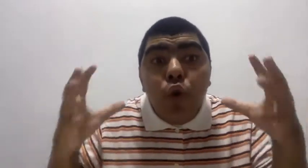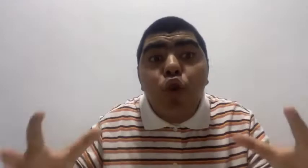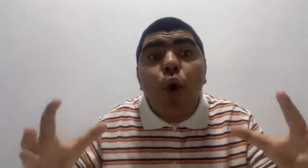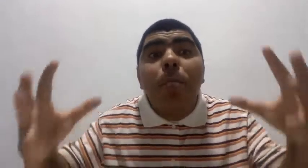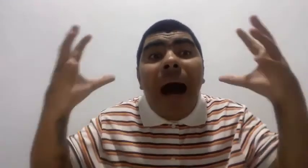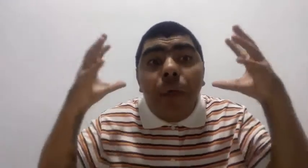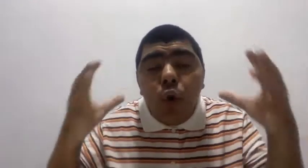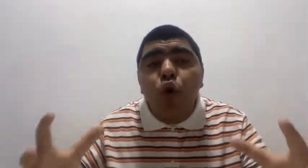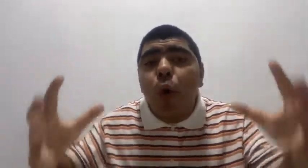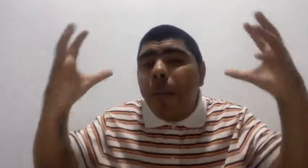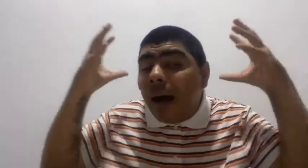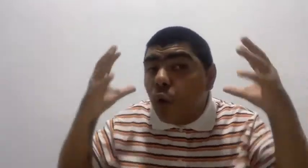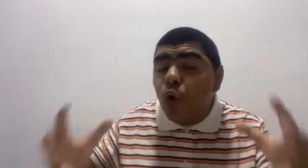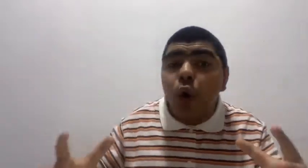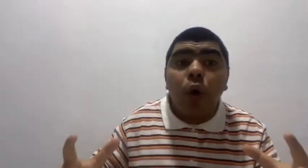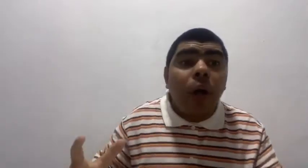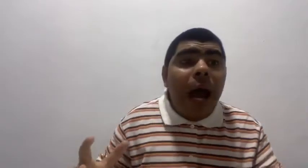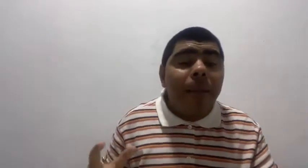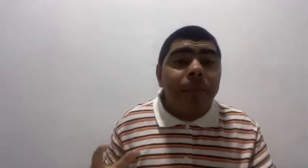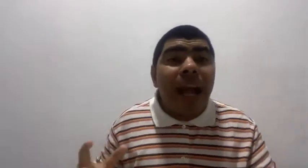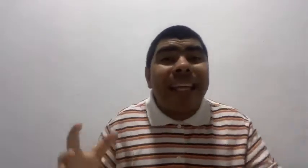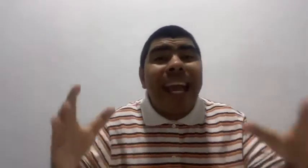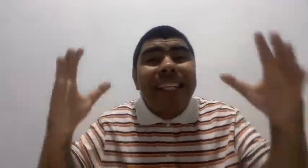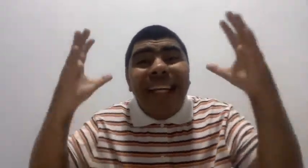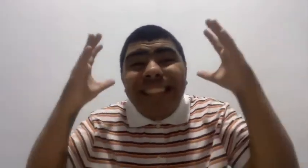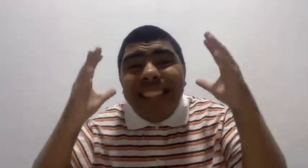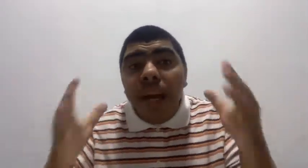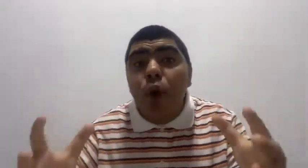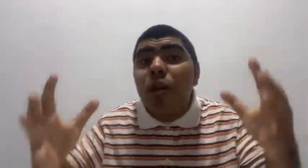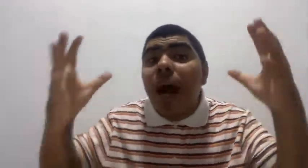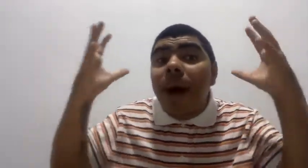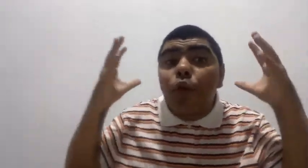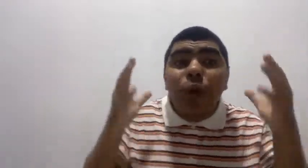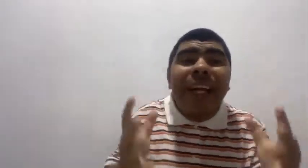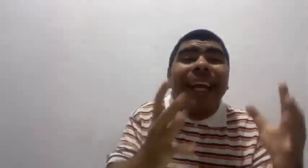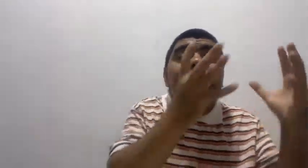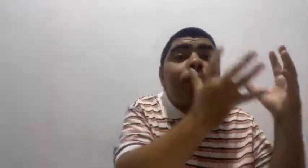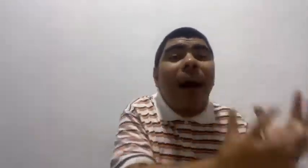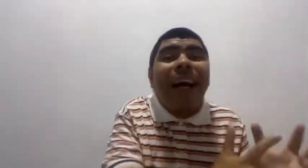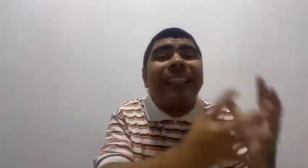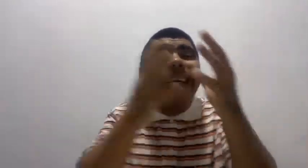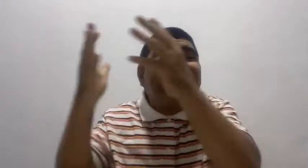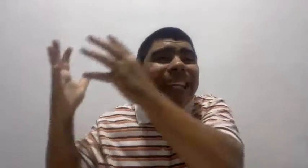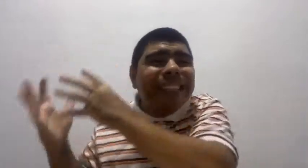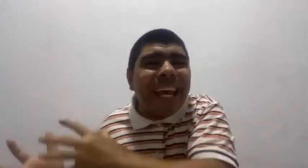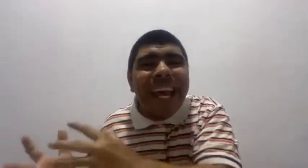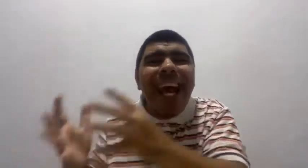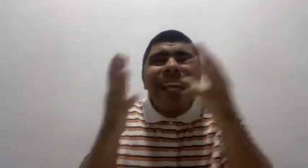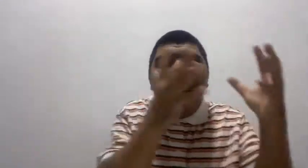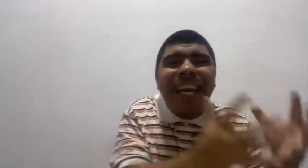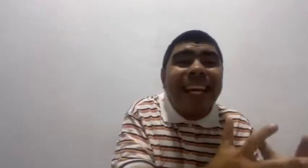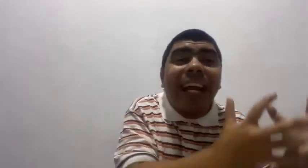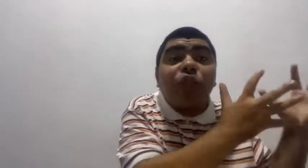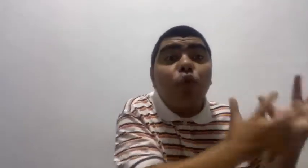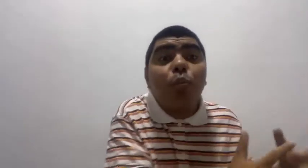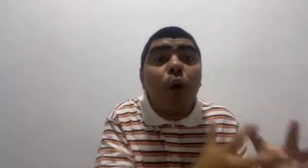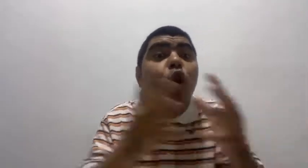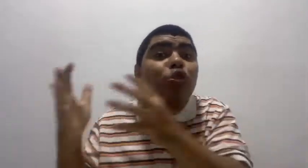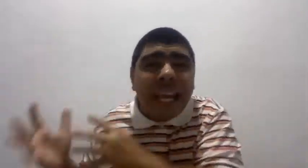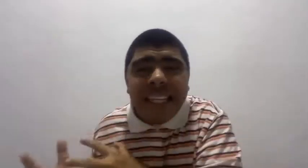maduros, maduros, maduros. Amén. Que alcancemos la madurez que el Padre desea y anhela que su pueblo tenga,